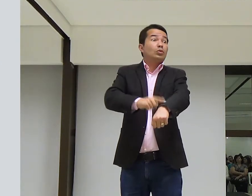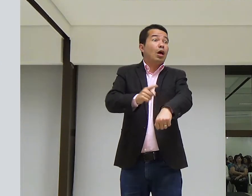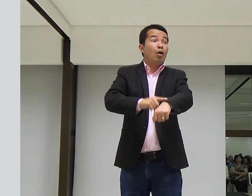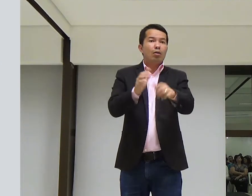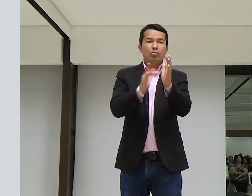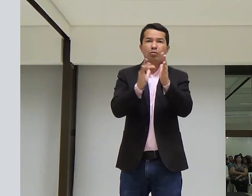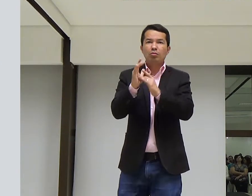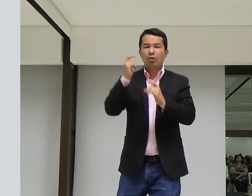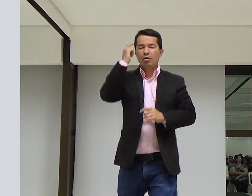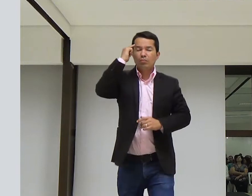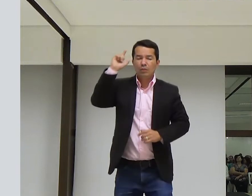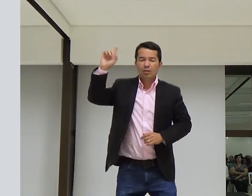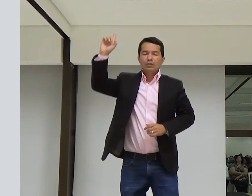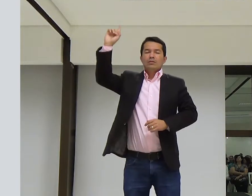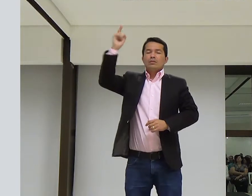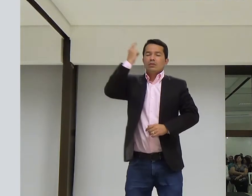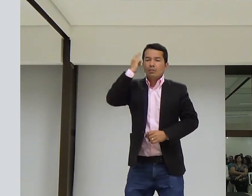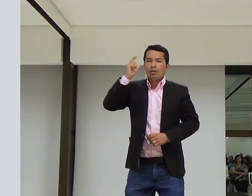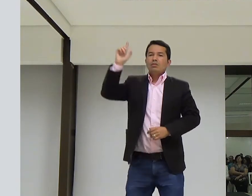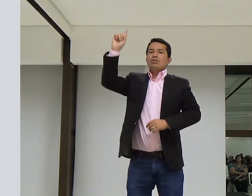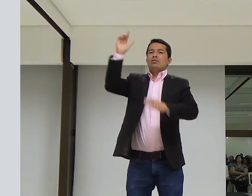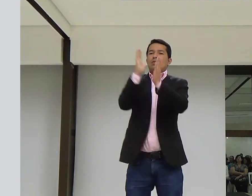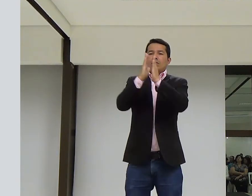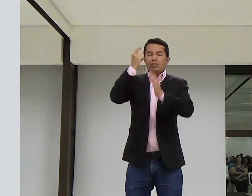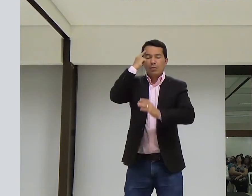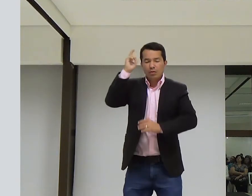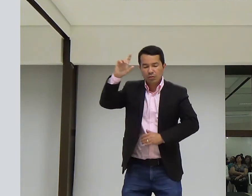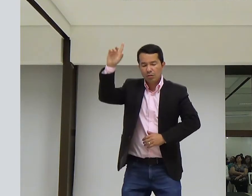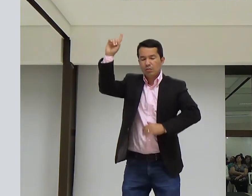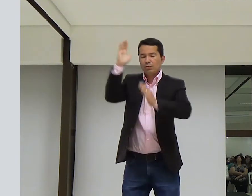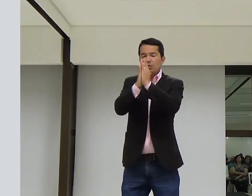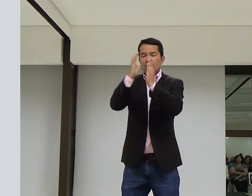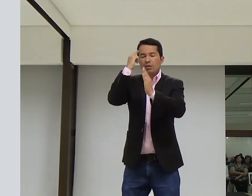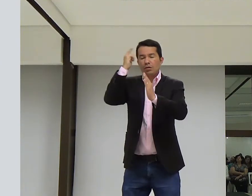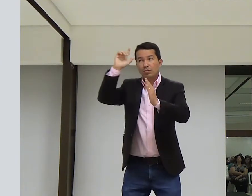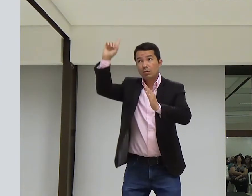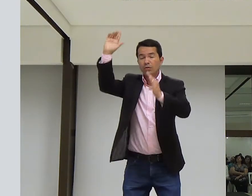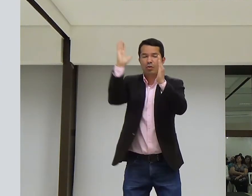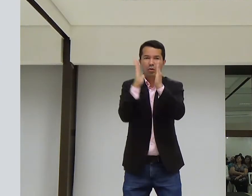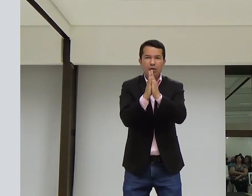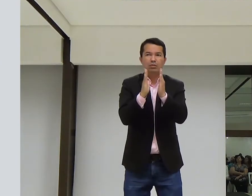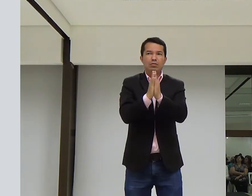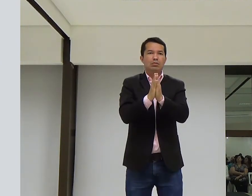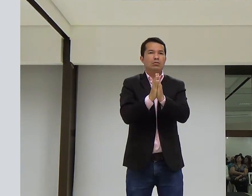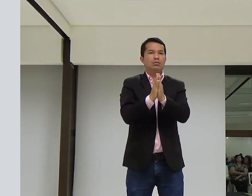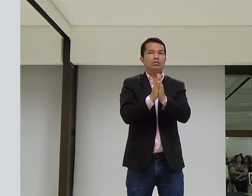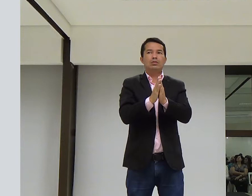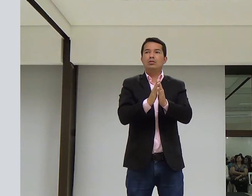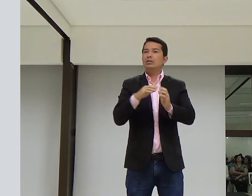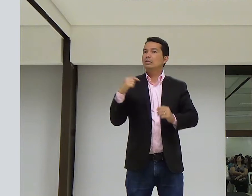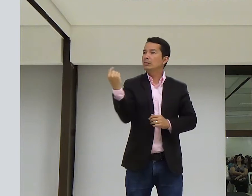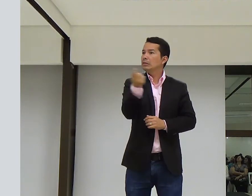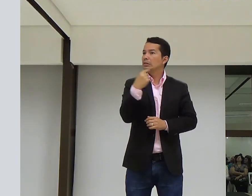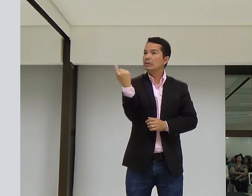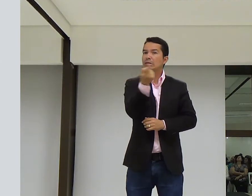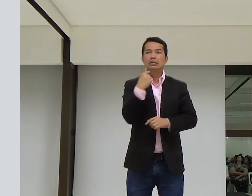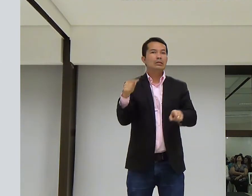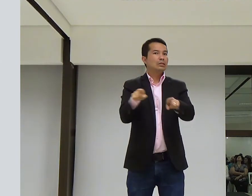dias. Jesus estava o tempo todo em oração, o tempo todo em comunhão com Deus.